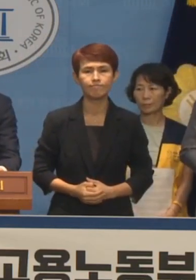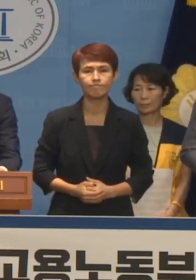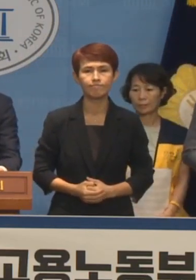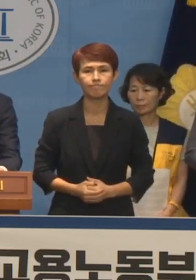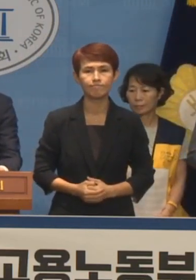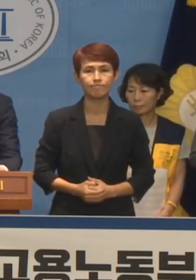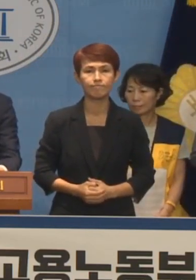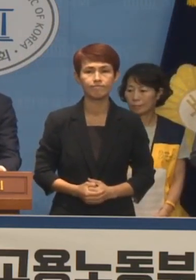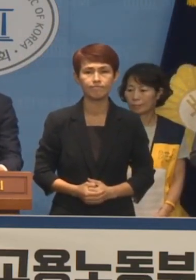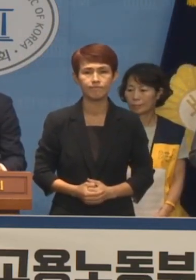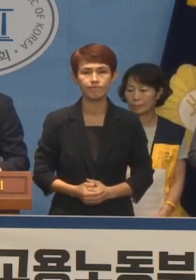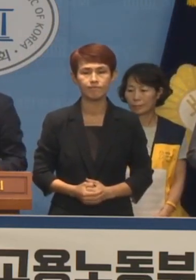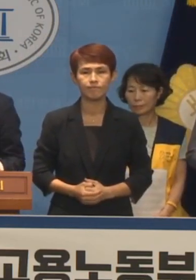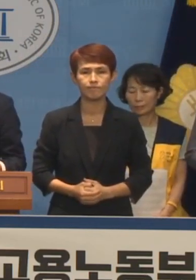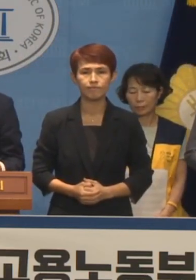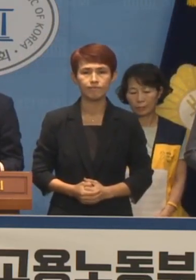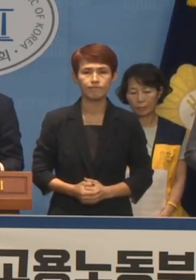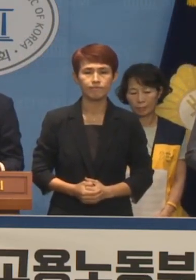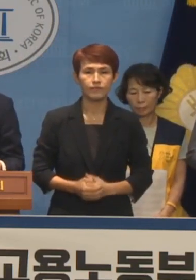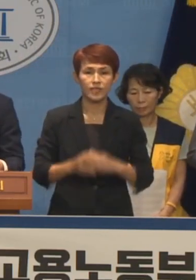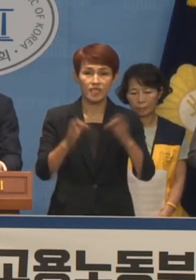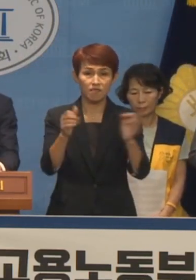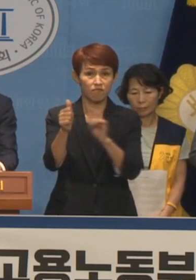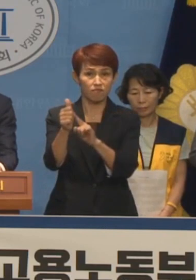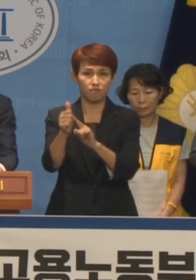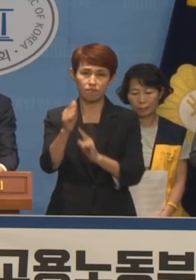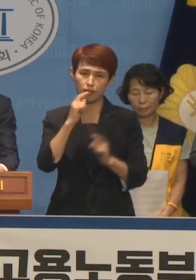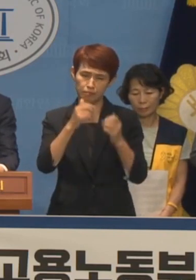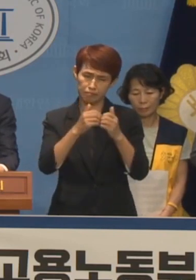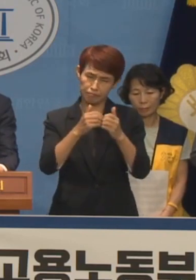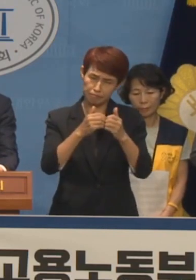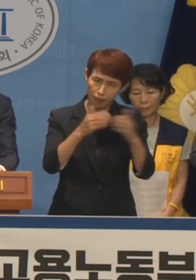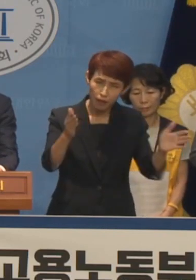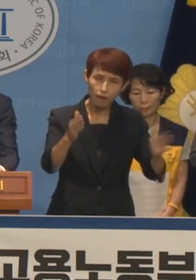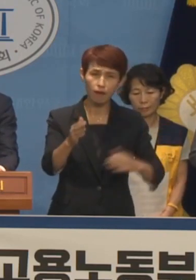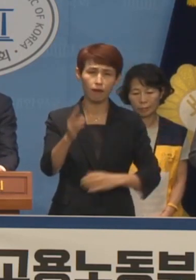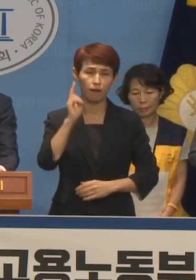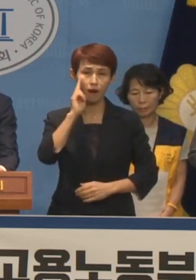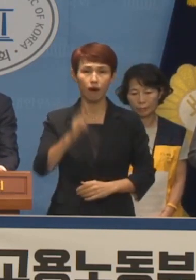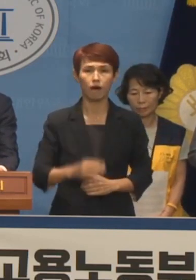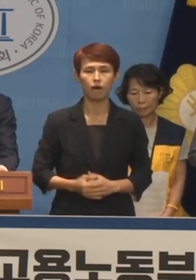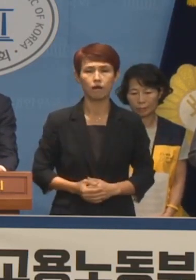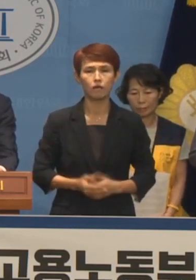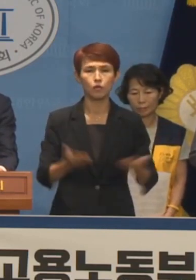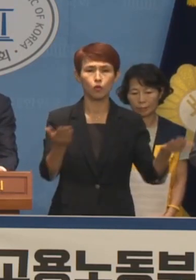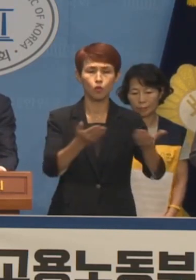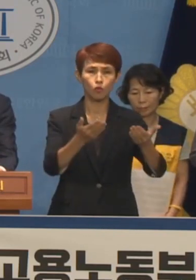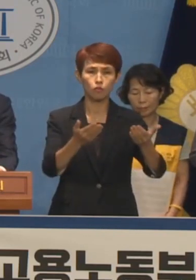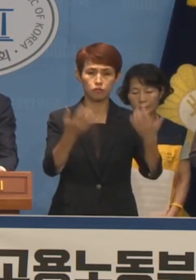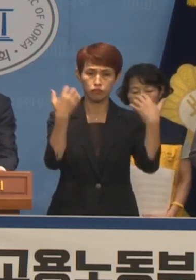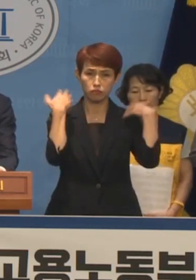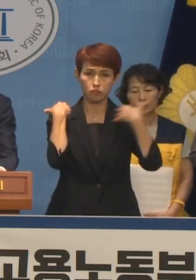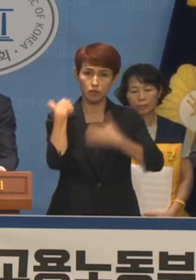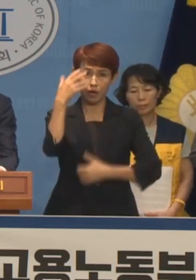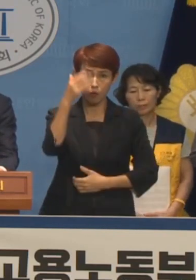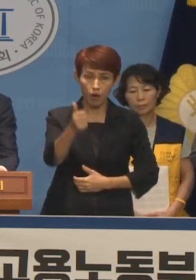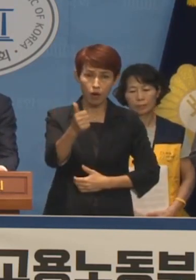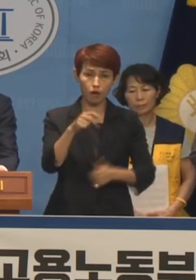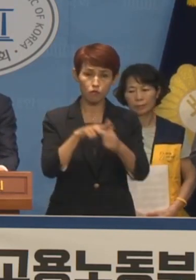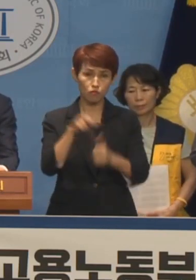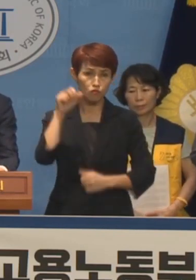네, 김문수 후보자의 막말뿐만 아니고 노동부 장관 후보자로서의